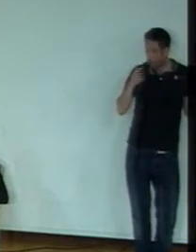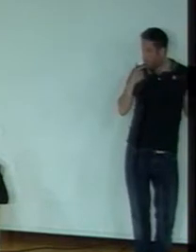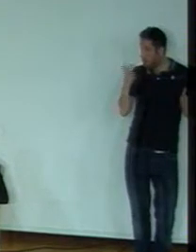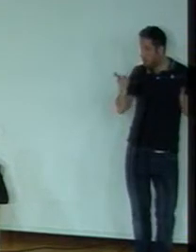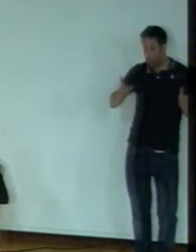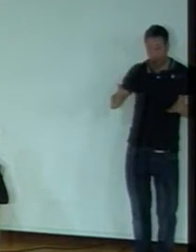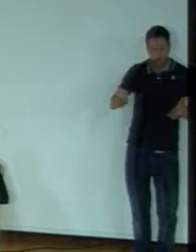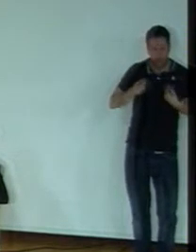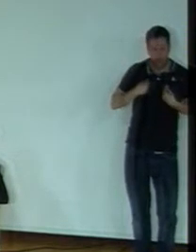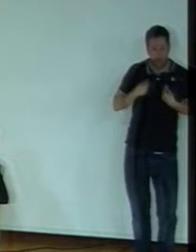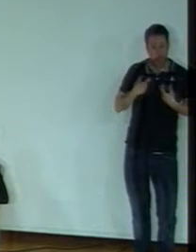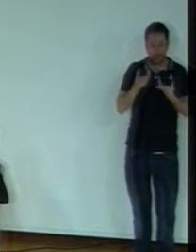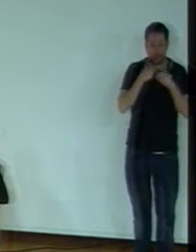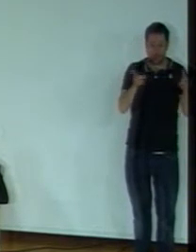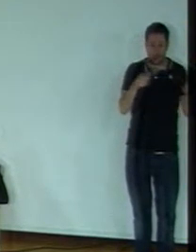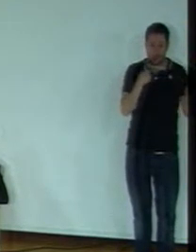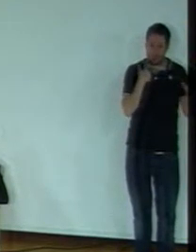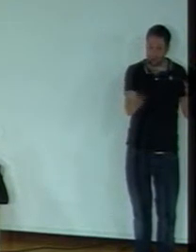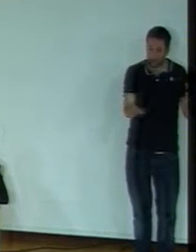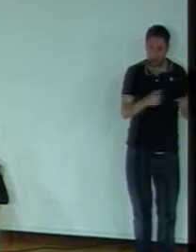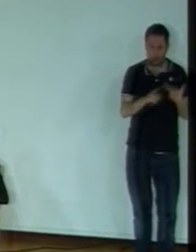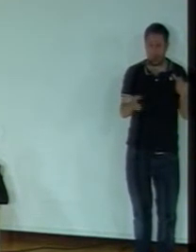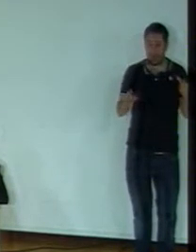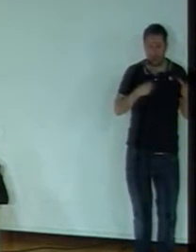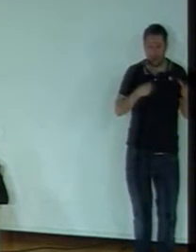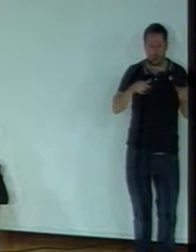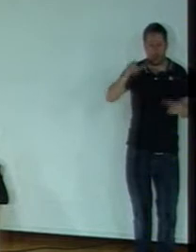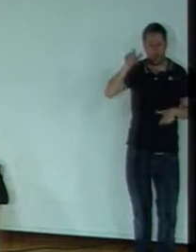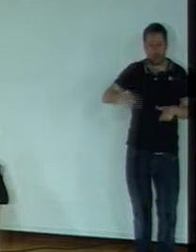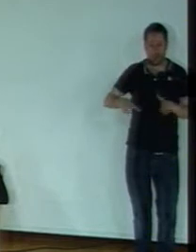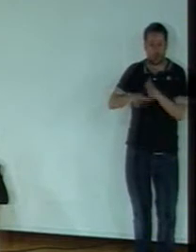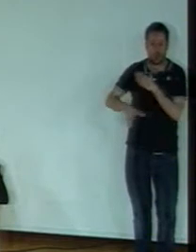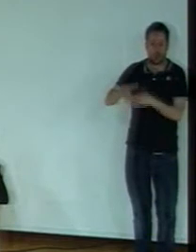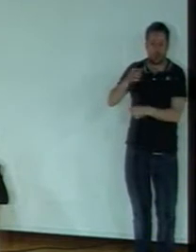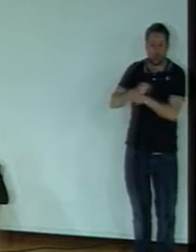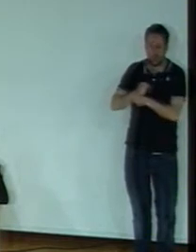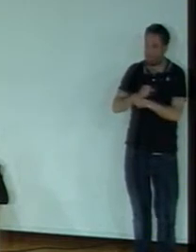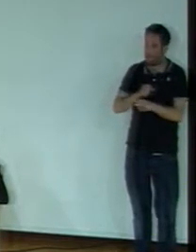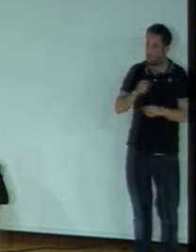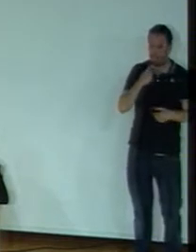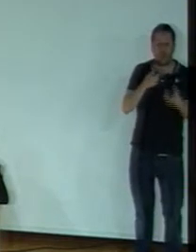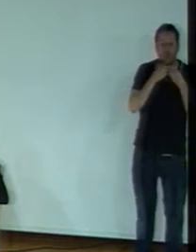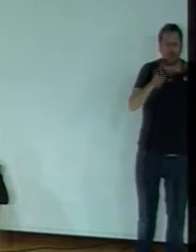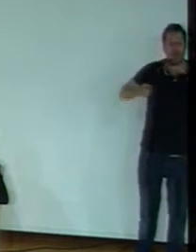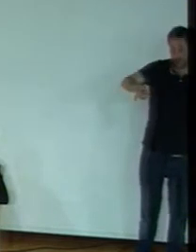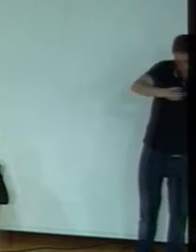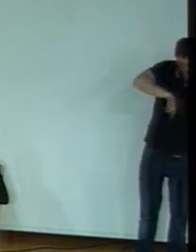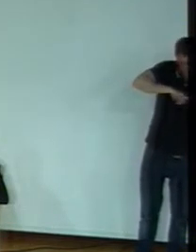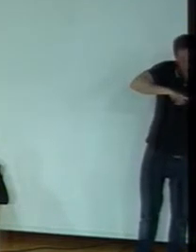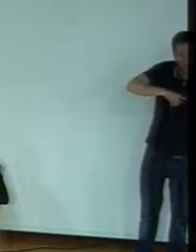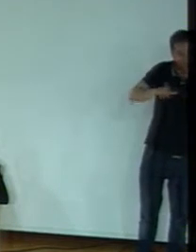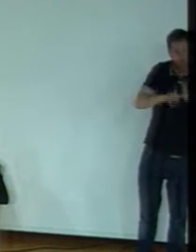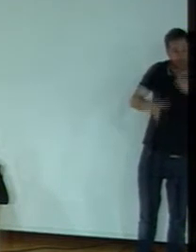ne nous permettent pas d'être en démocratie, ne font pas des législateurs des législateurs. C'est-à-dire que la démocratie, c'est nous tous